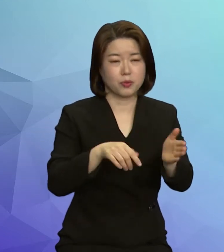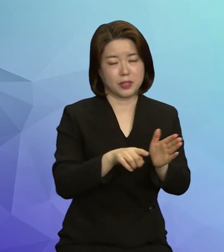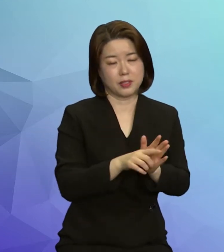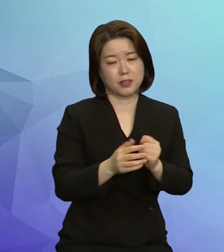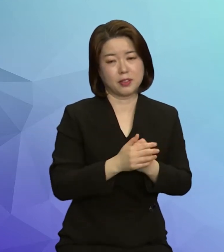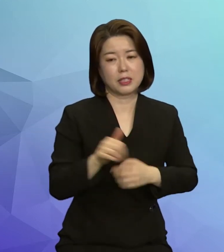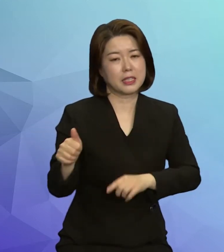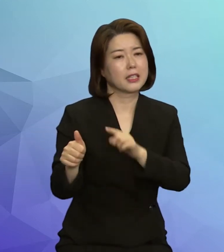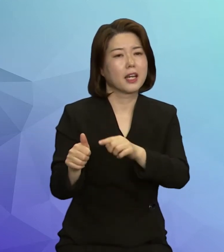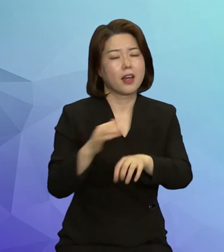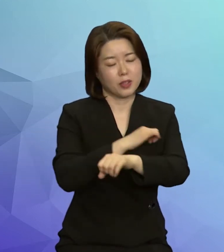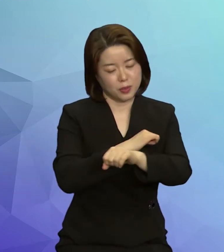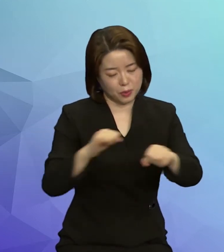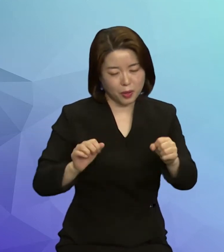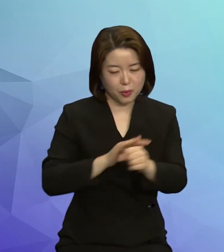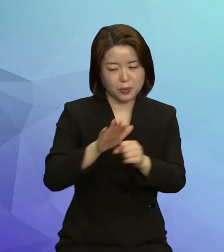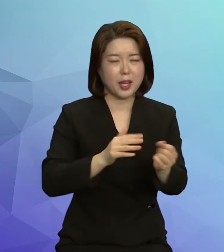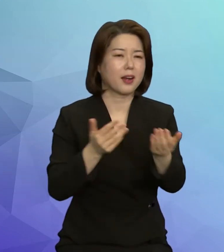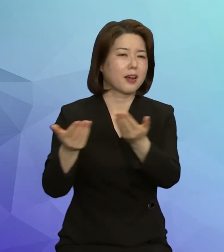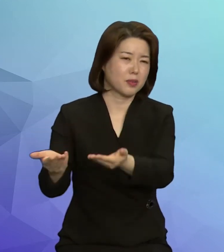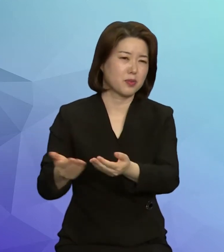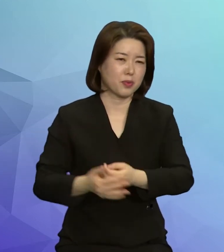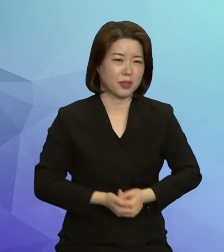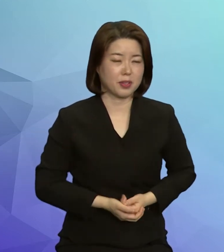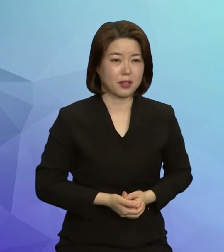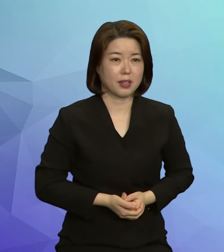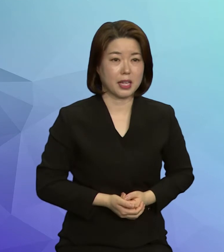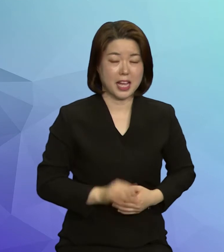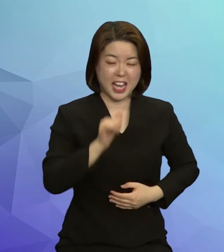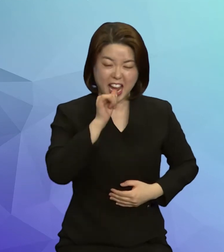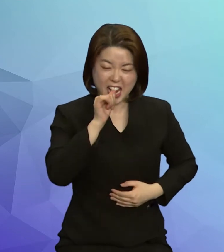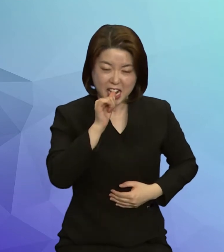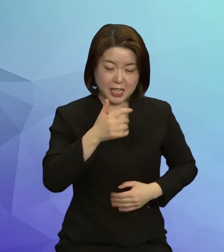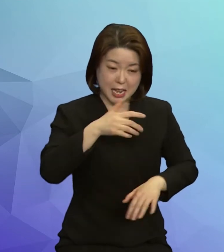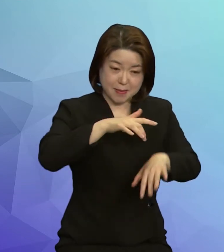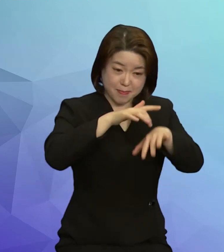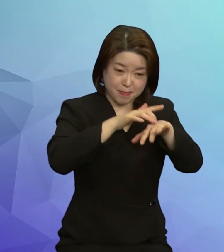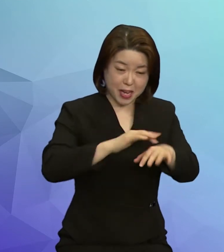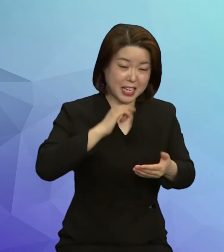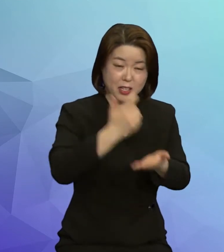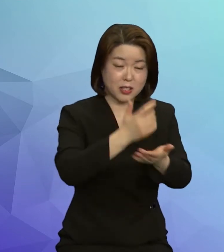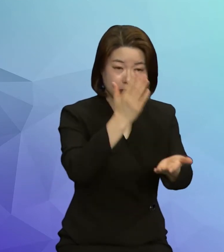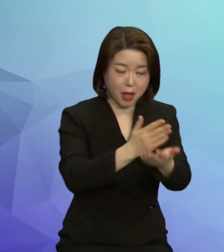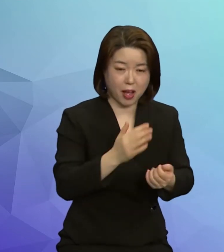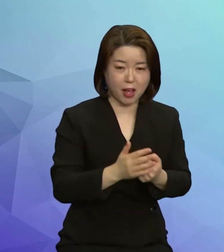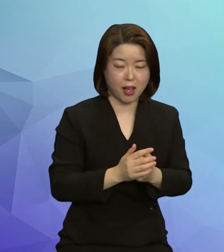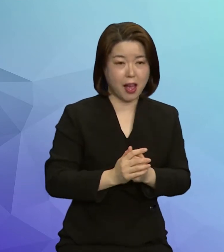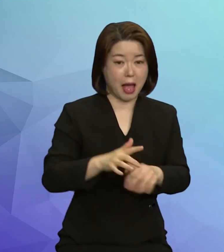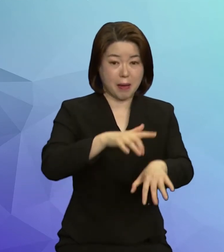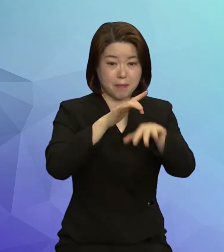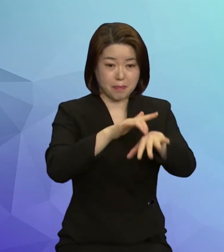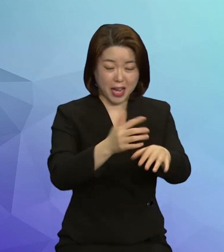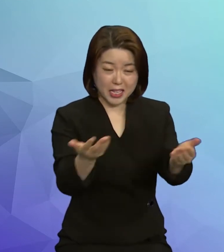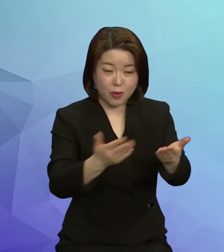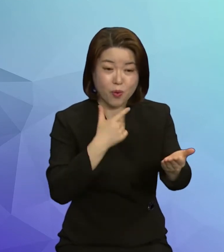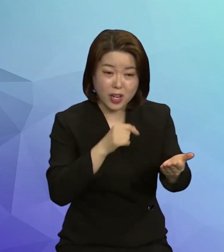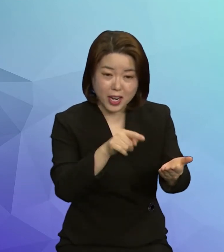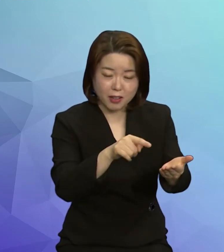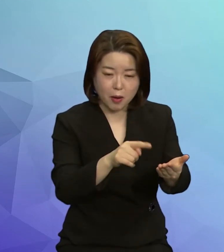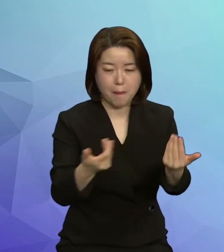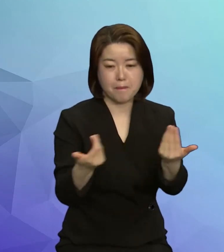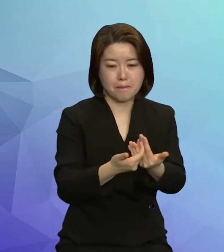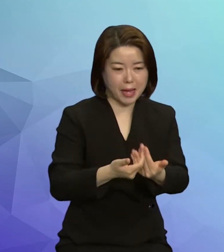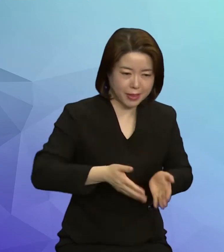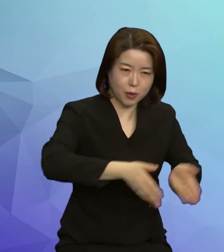그러려면 이제는 용서하고 사랑하라는 거예요. 절대로 마귀에게 속지 마라. 마귀가 하는 것에 반대로 가야 된다는